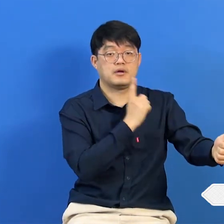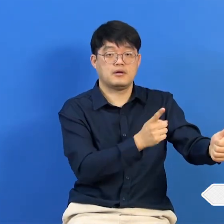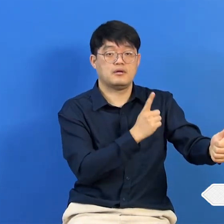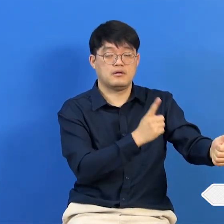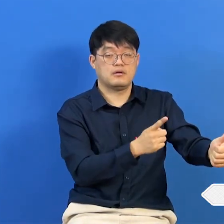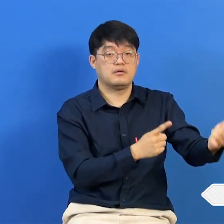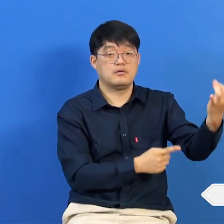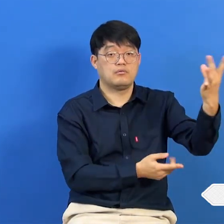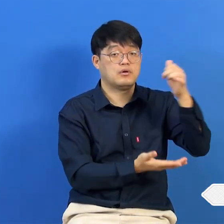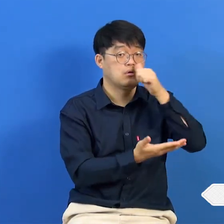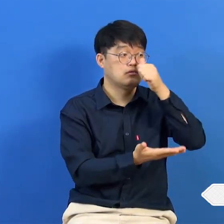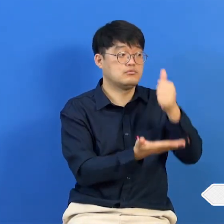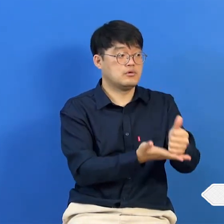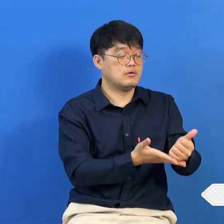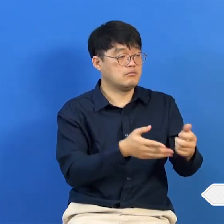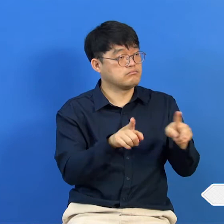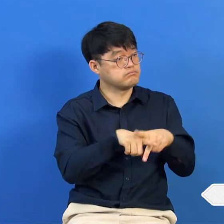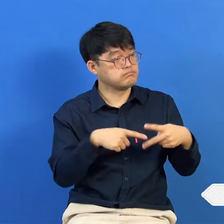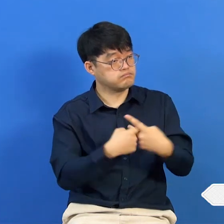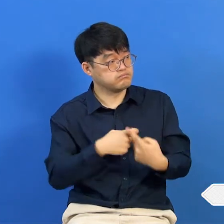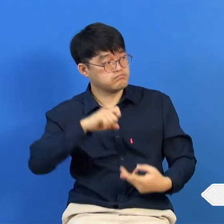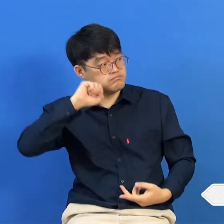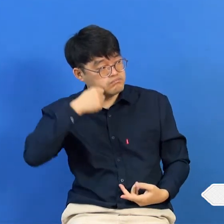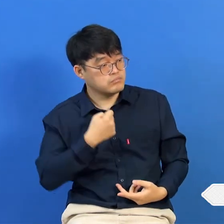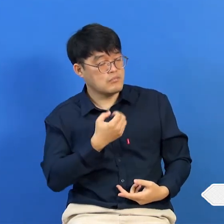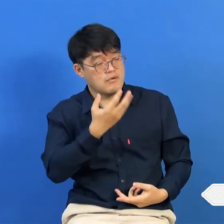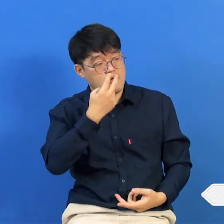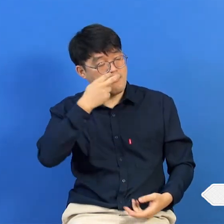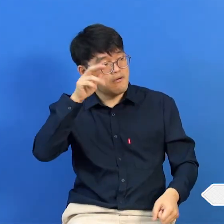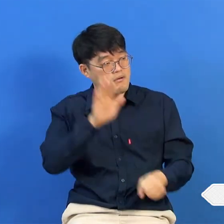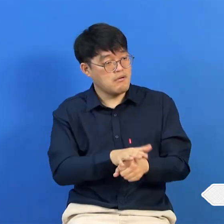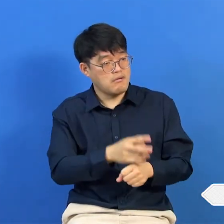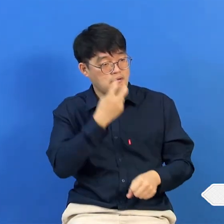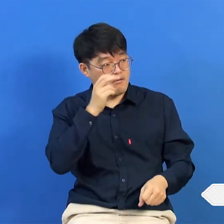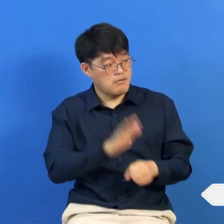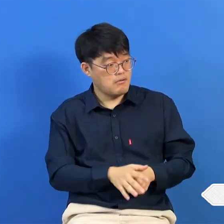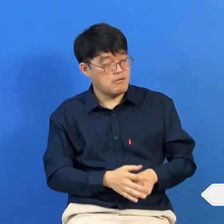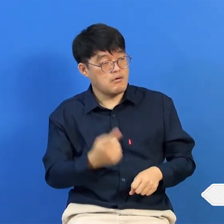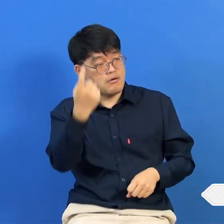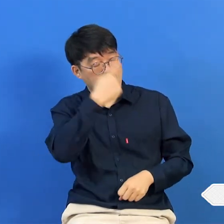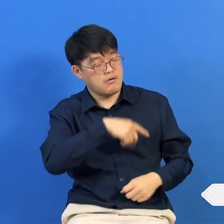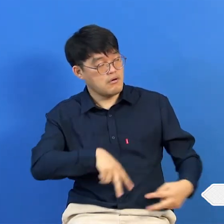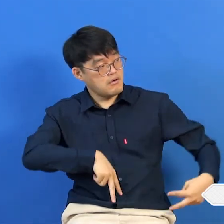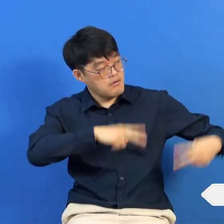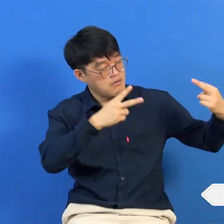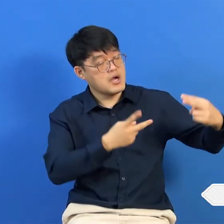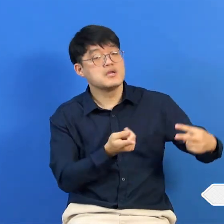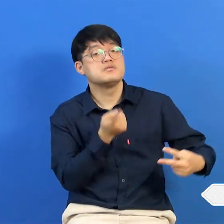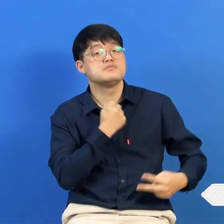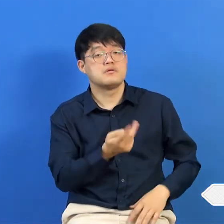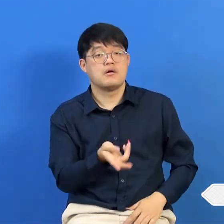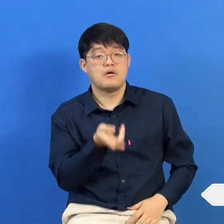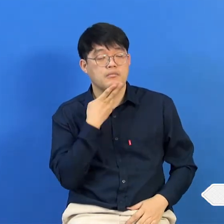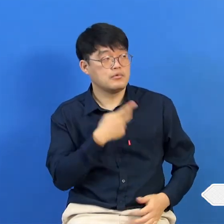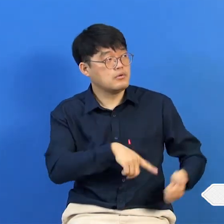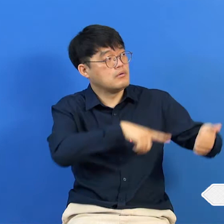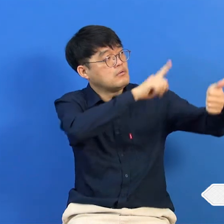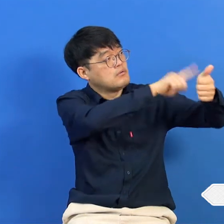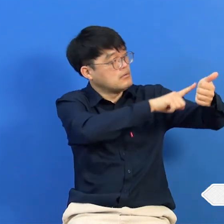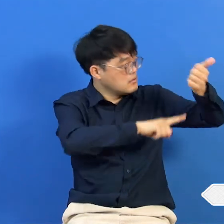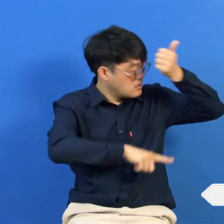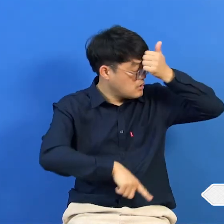원죄를 납득하기 어려운 분들이 많이 계실 것입니다. 얼굴도 한 번 본 적 없는 아담이